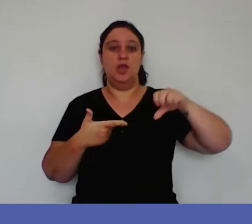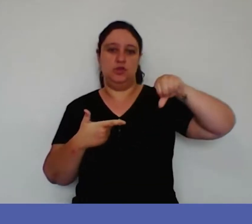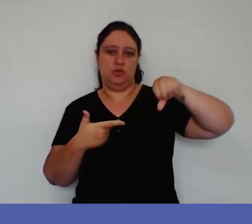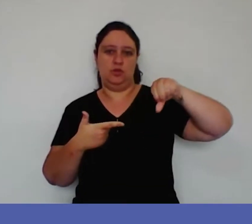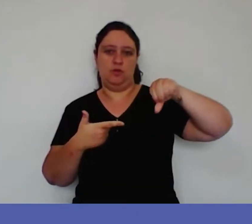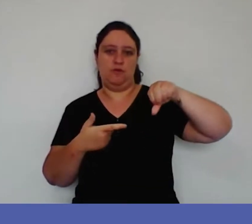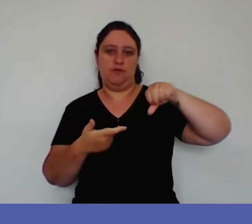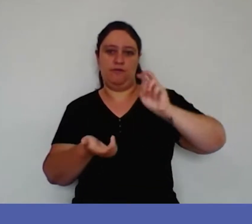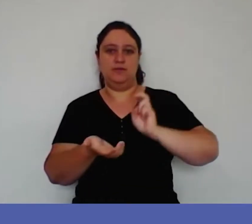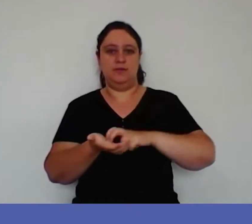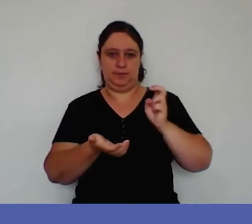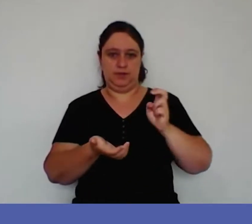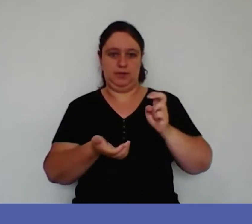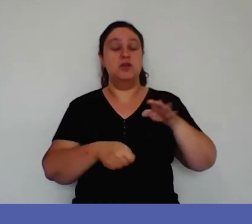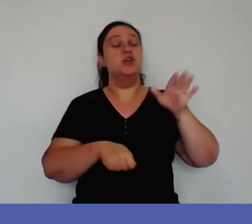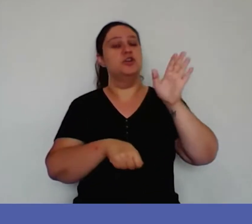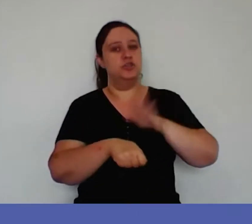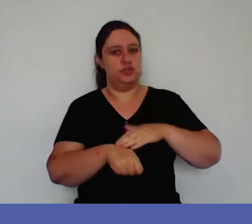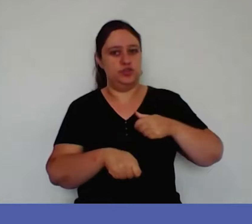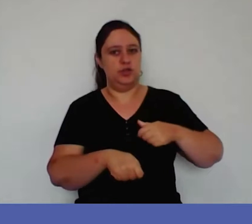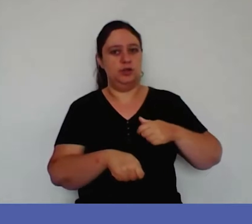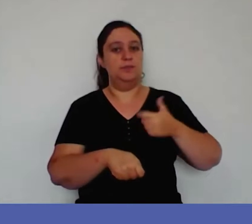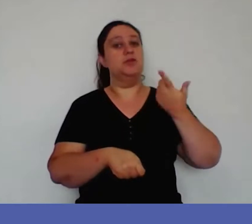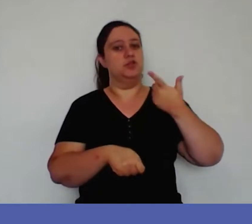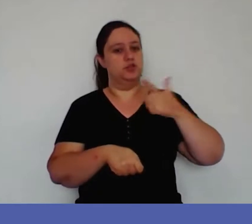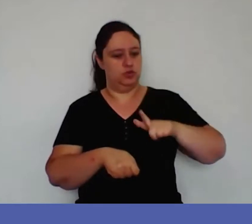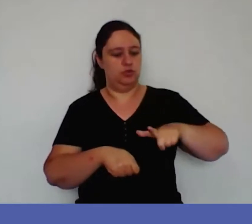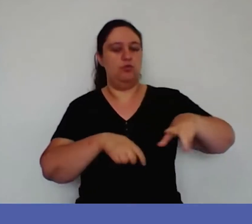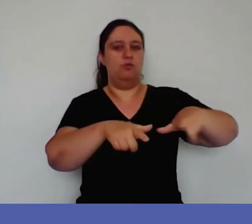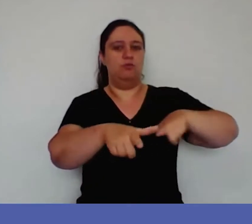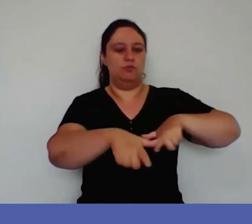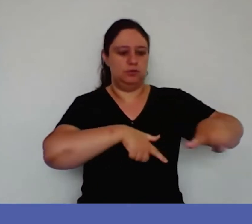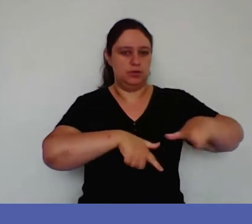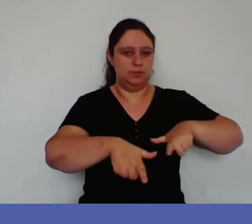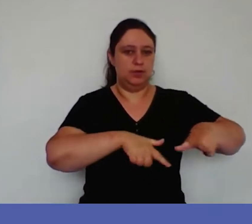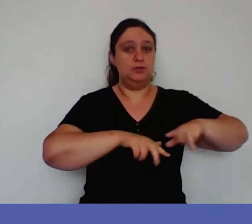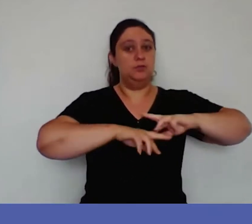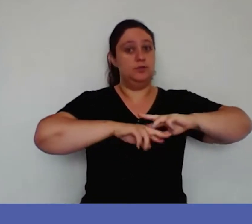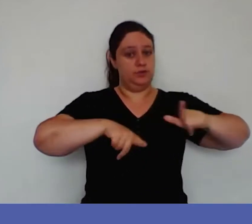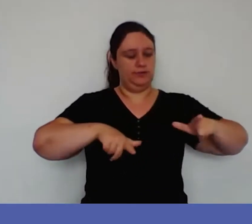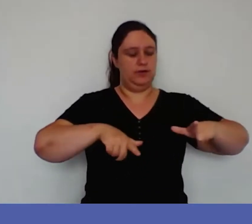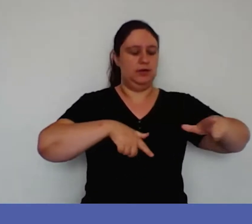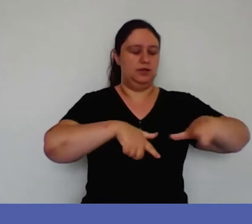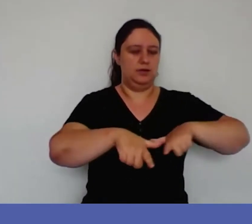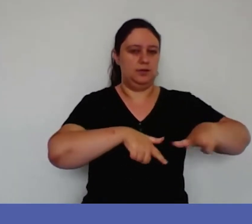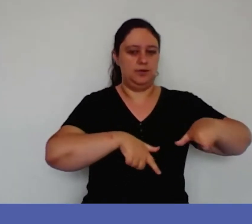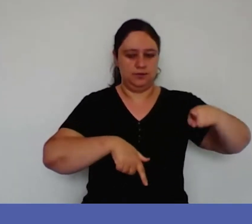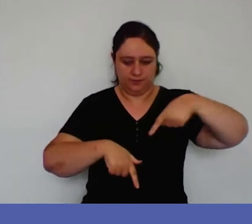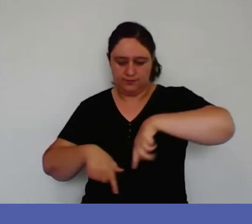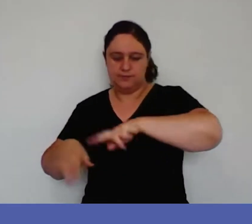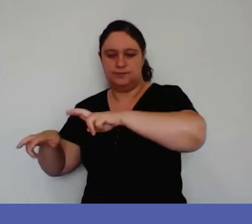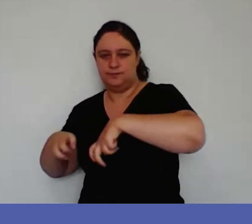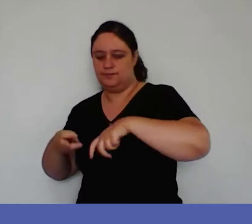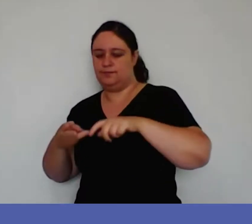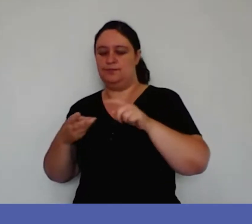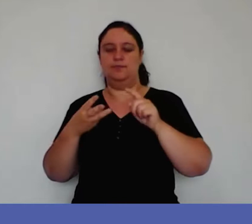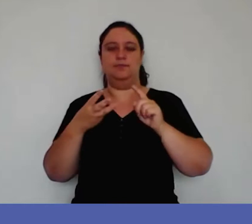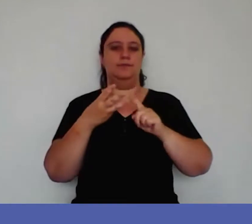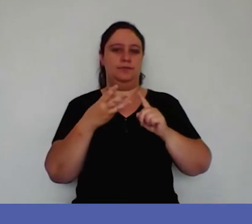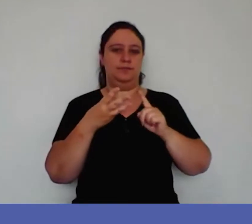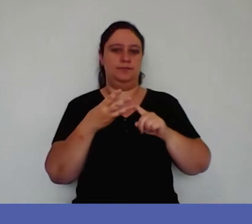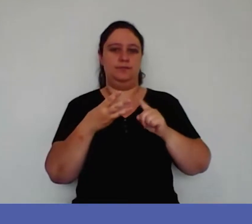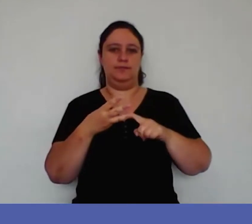ele convoca o segundo grupo de trabalhadores. E na hora sexta, que